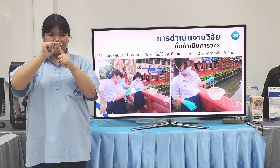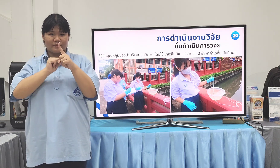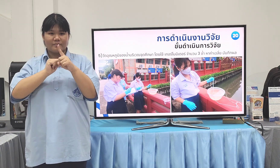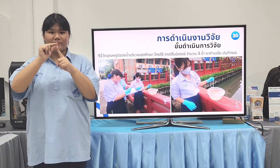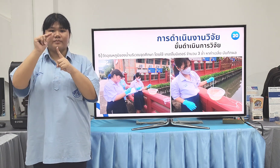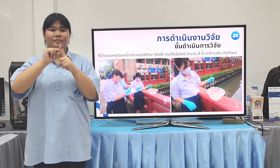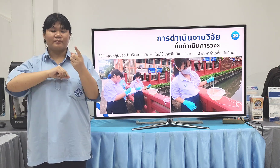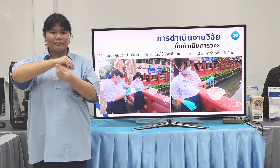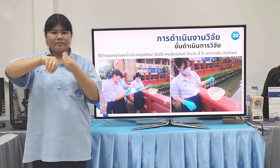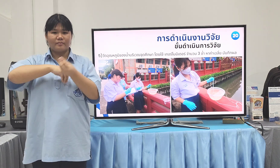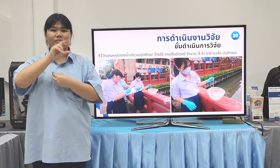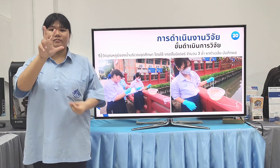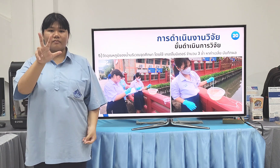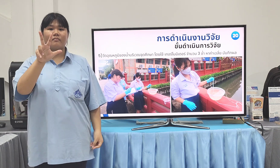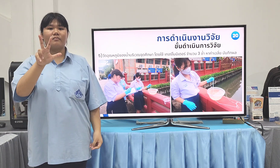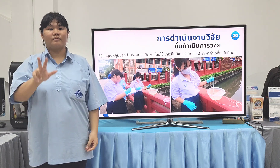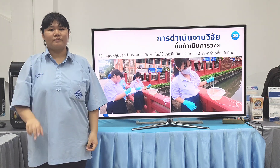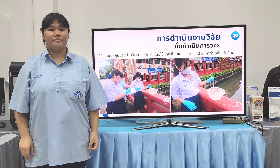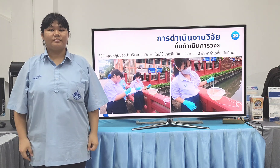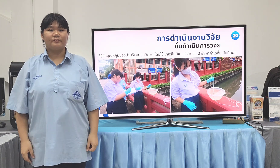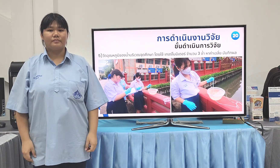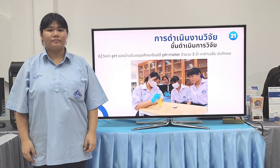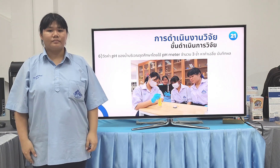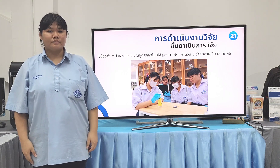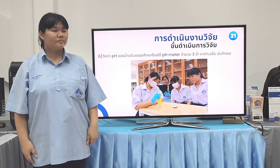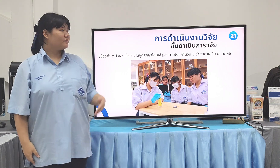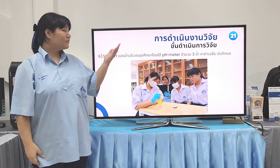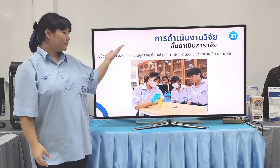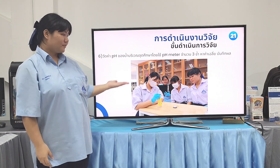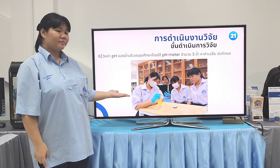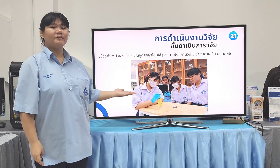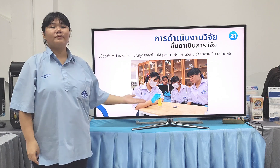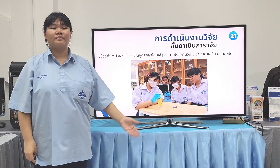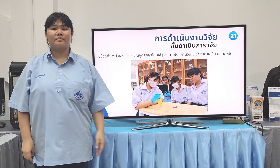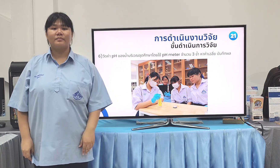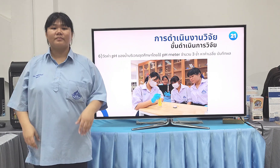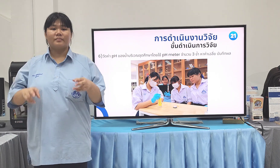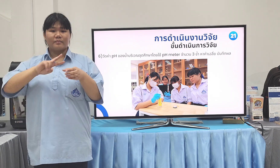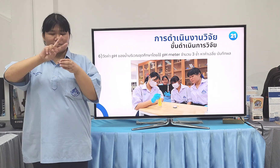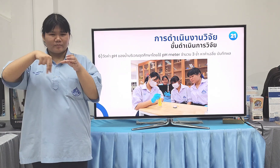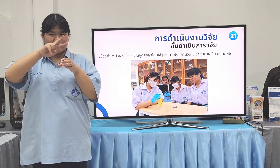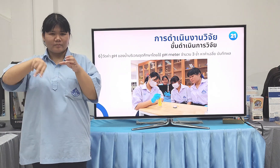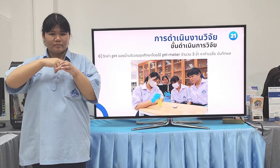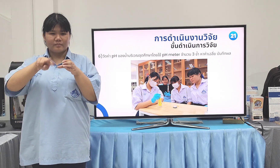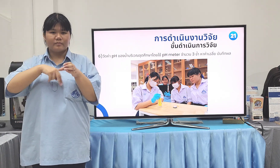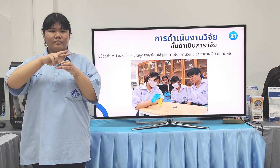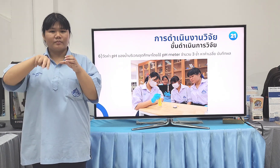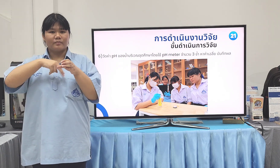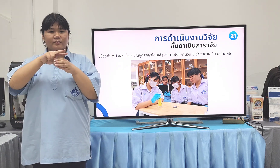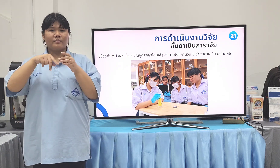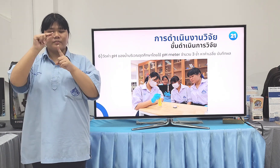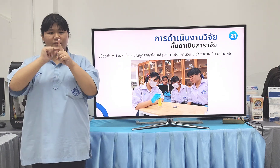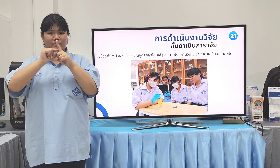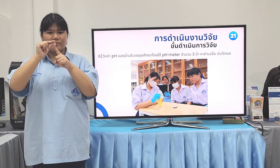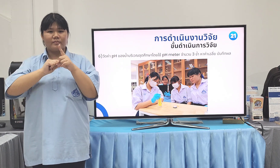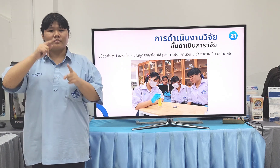ของน้ำโดยทำซ้ำจำนวน 3ครั้งวัดค่าพีของ